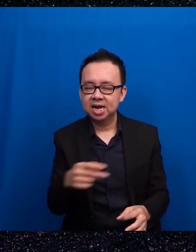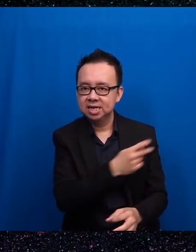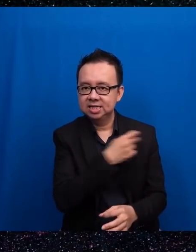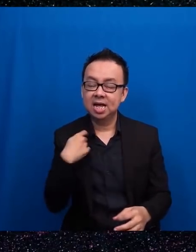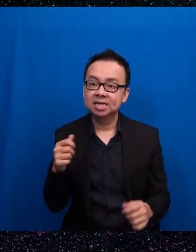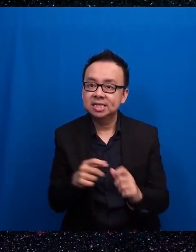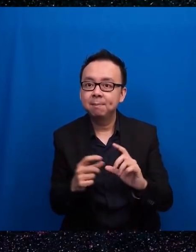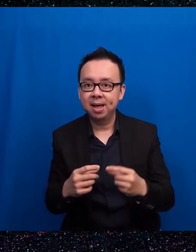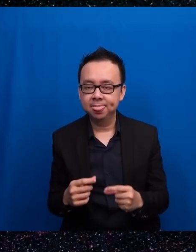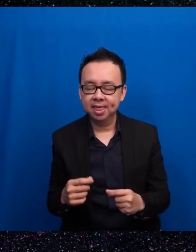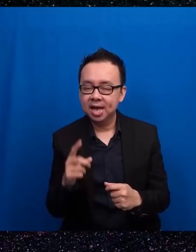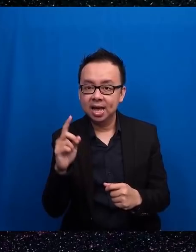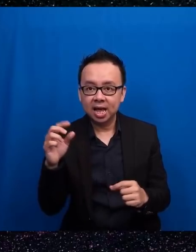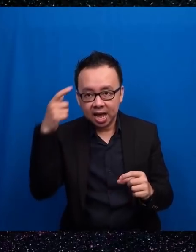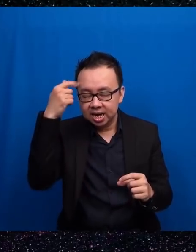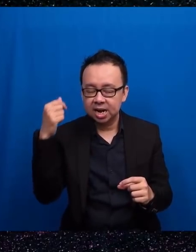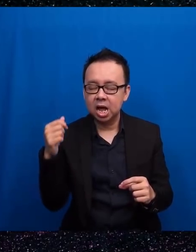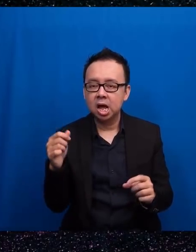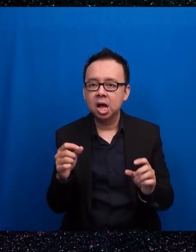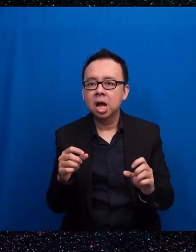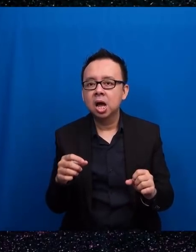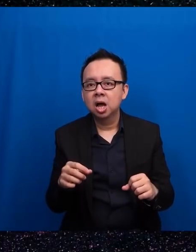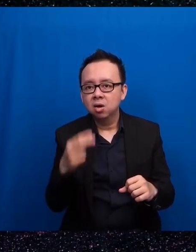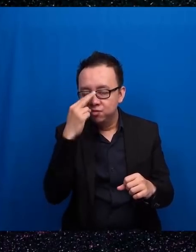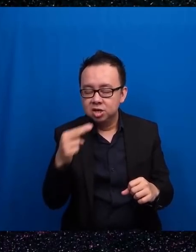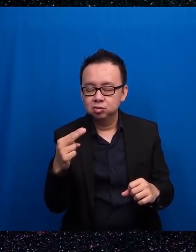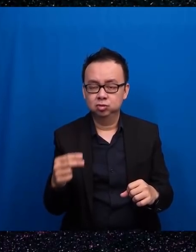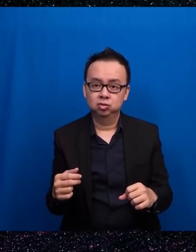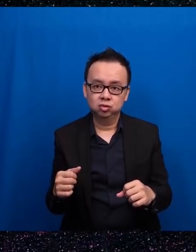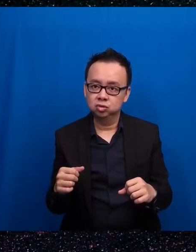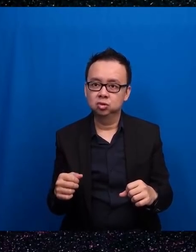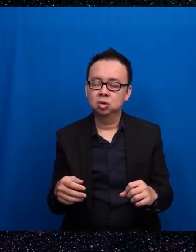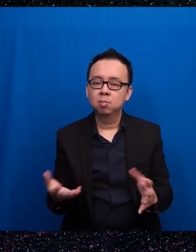Kalau gitu, toh gak ada pilihan. Lebih baik kita manfaatkan.